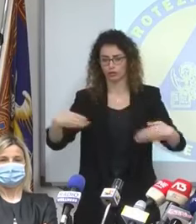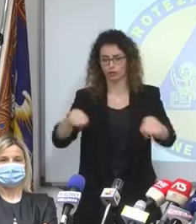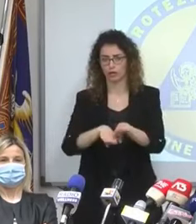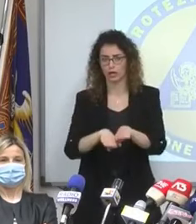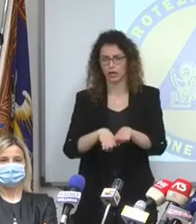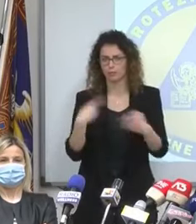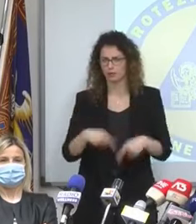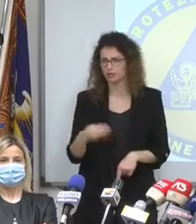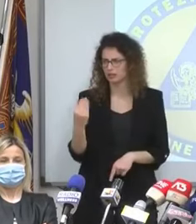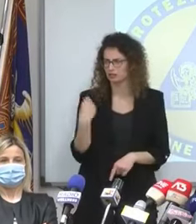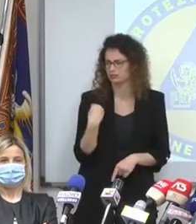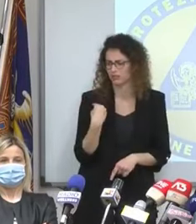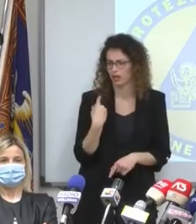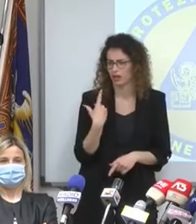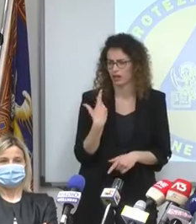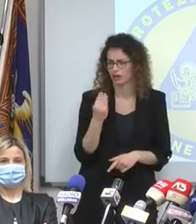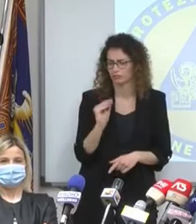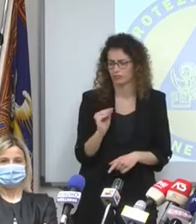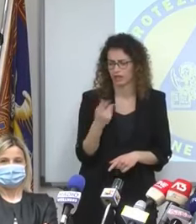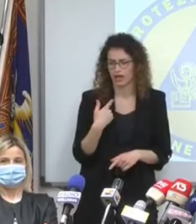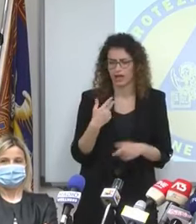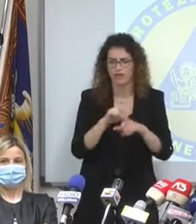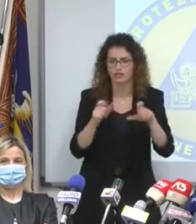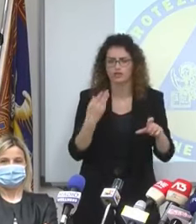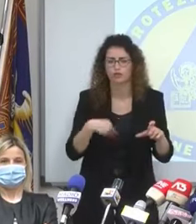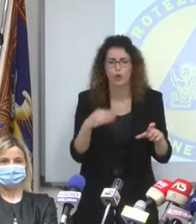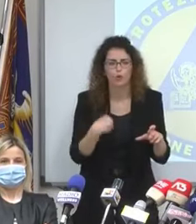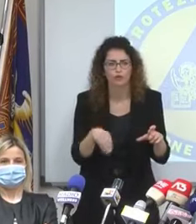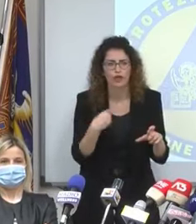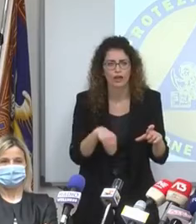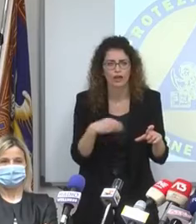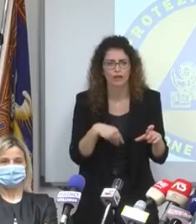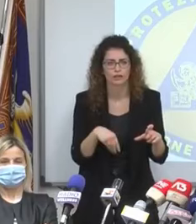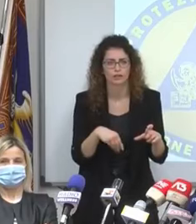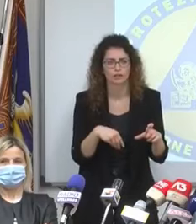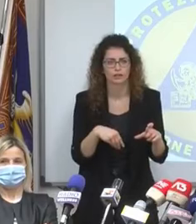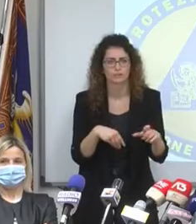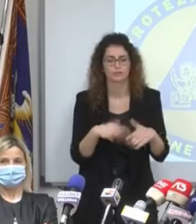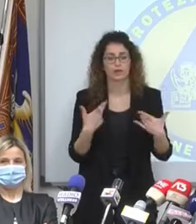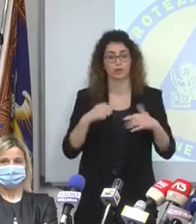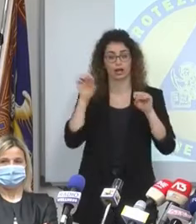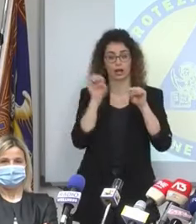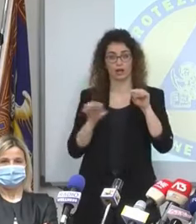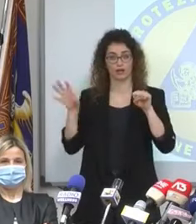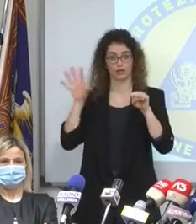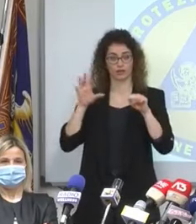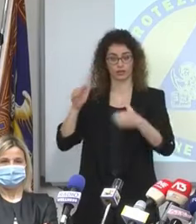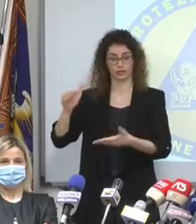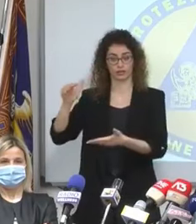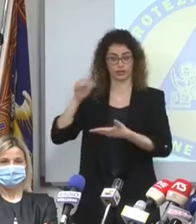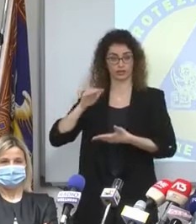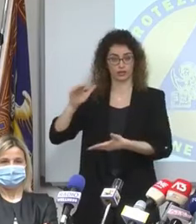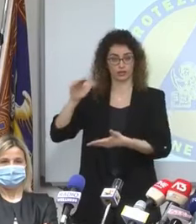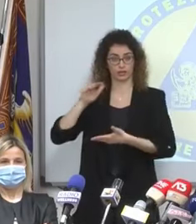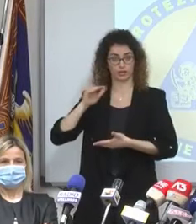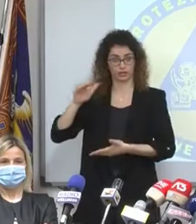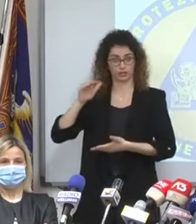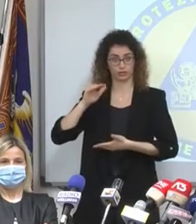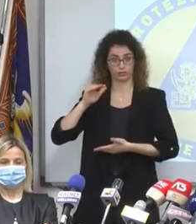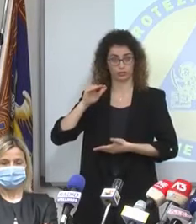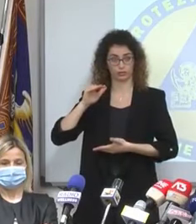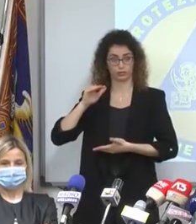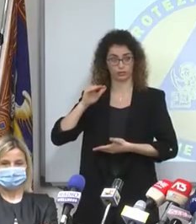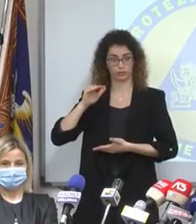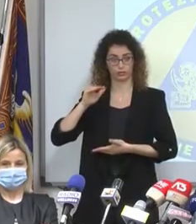dove sono? Se Draghi dice che ci sono. Intanto con il Veneto sono stati rispettati i tempi di le